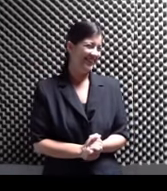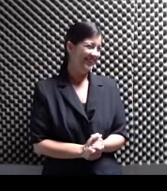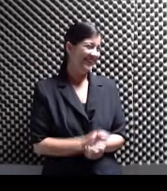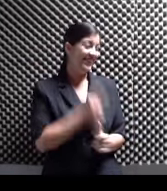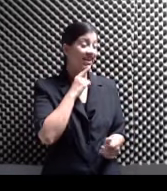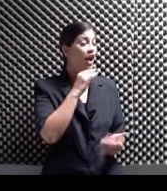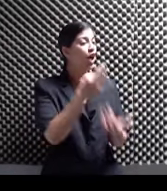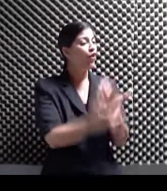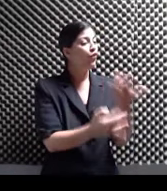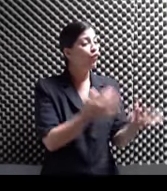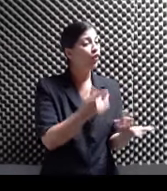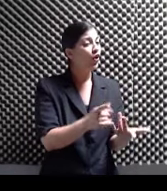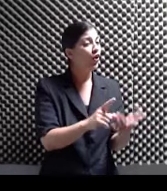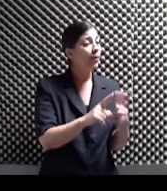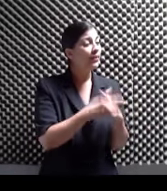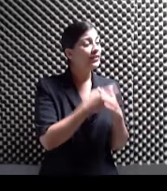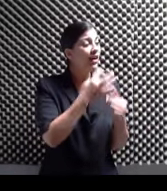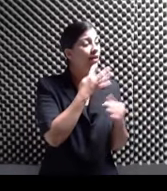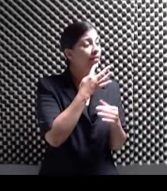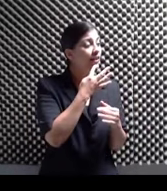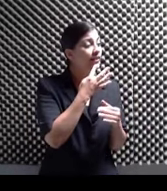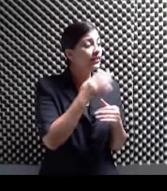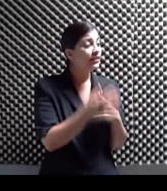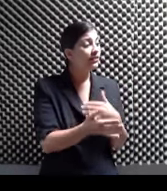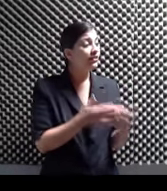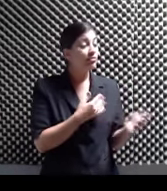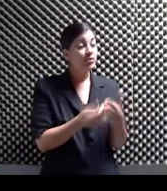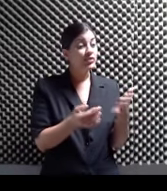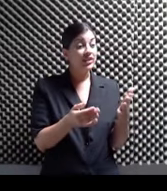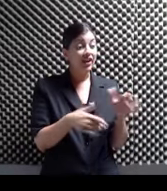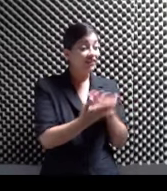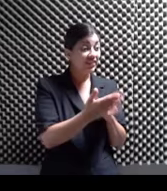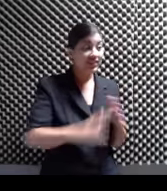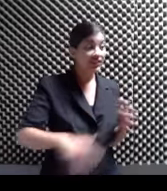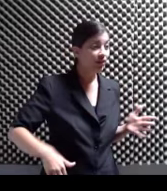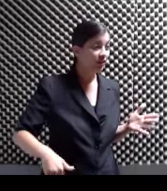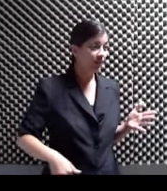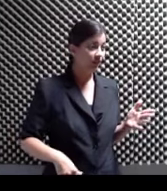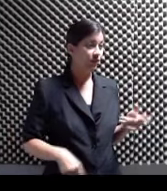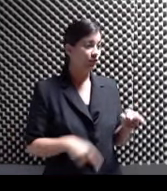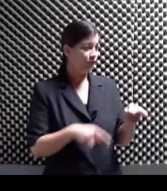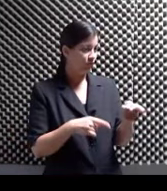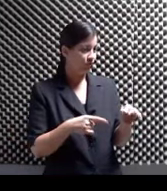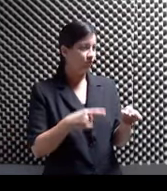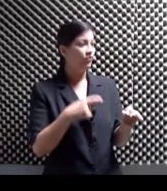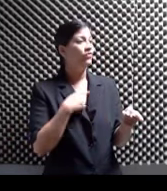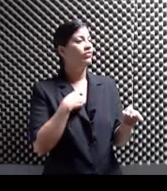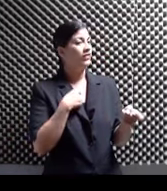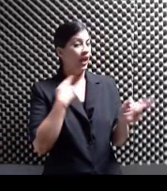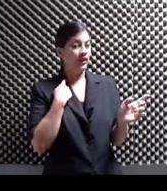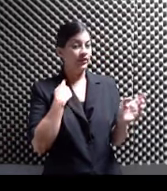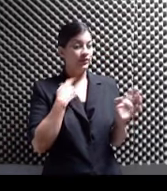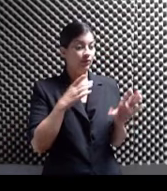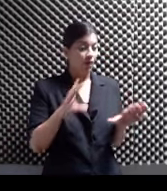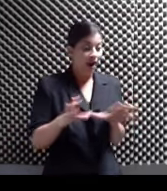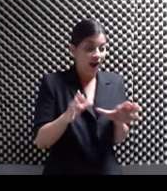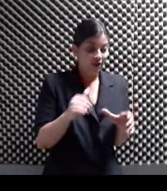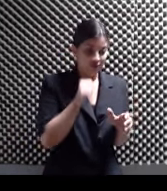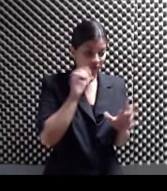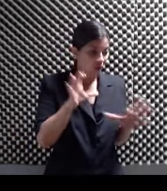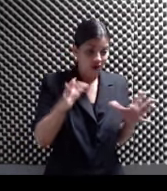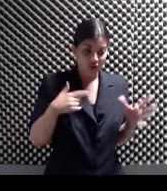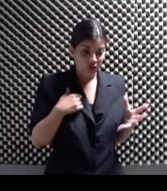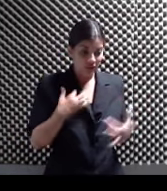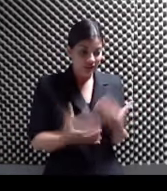fuego, comienza a hablarte ahora mismo sin tenerlo al frente. Y está, ya tú tienes esa conversación de lo hago, no lo hago, me quemo, no me quemo, ¿qué es